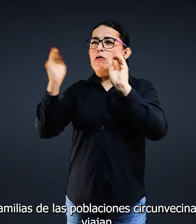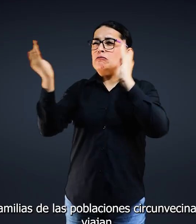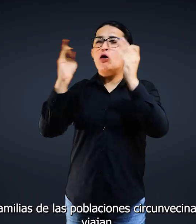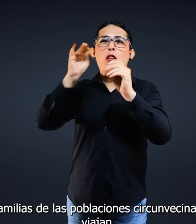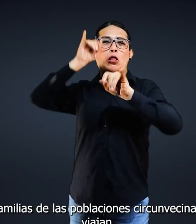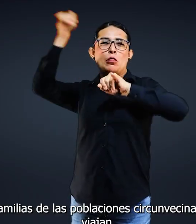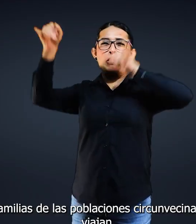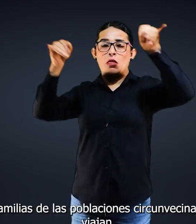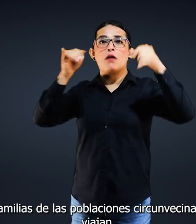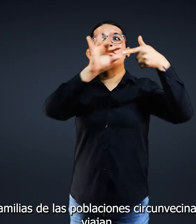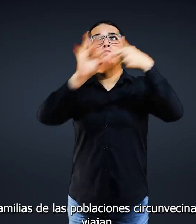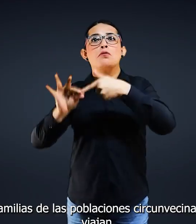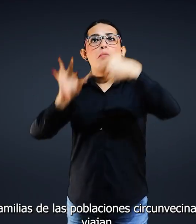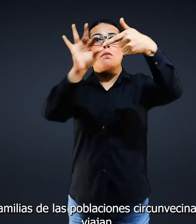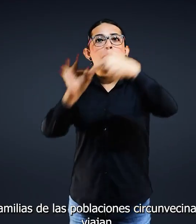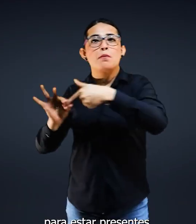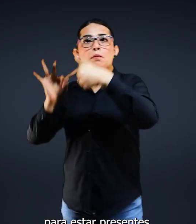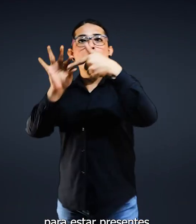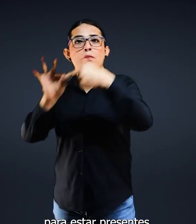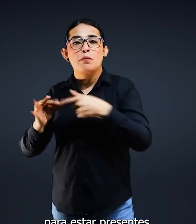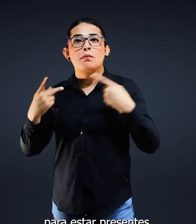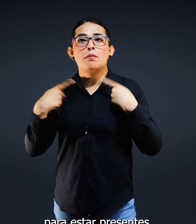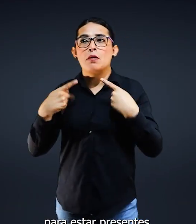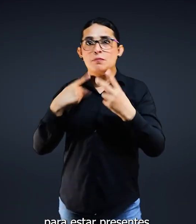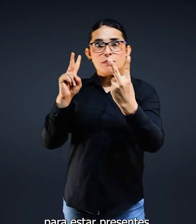Familias de las poblaciones circunvecinas viajan para estar presentes.